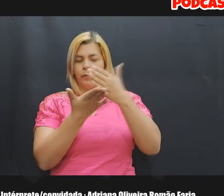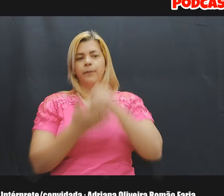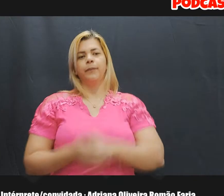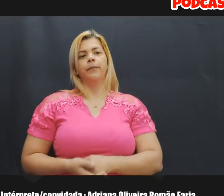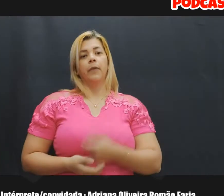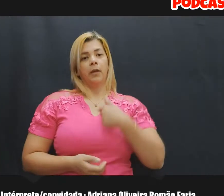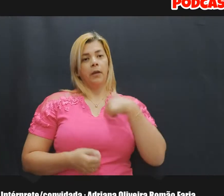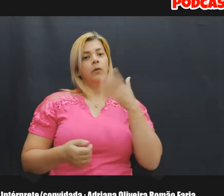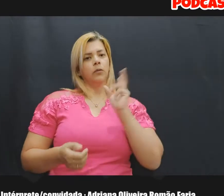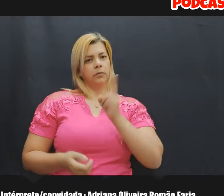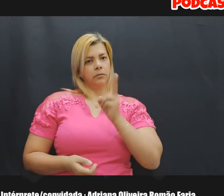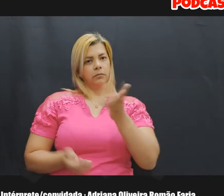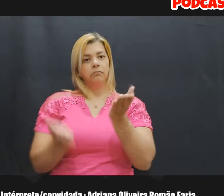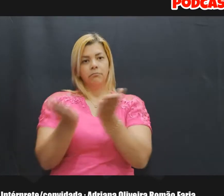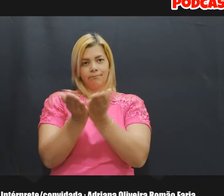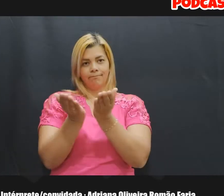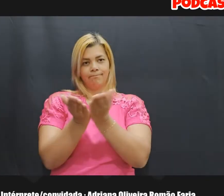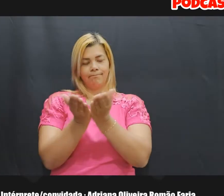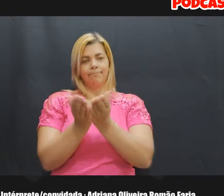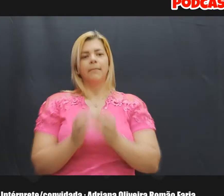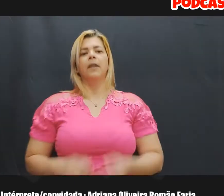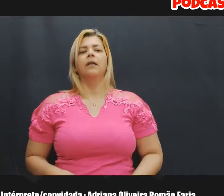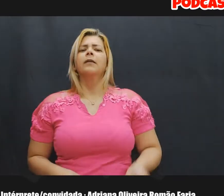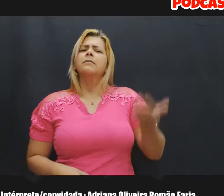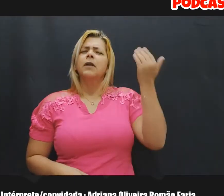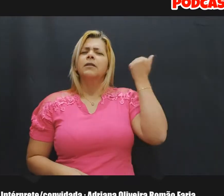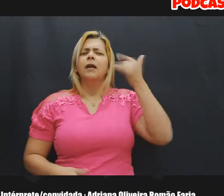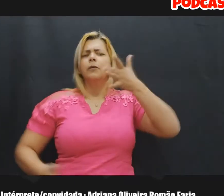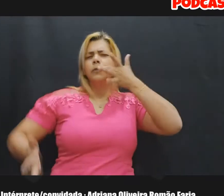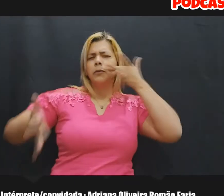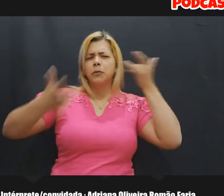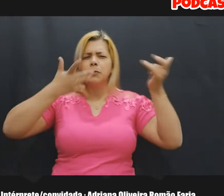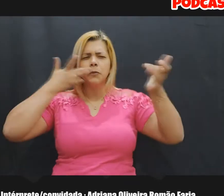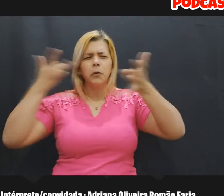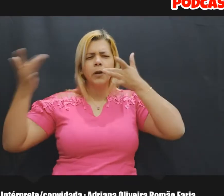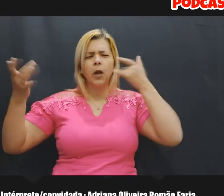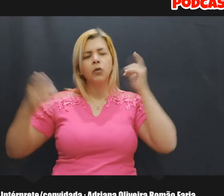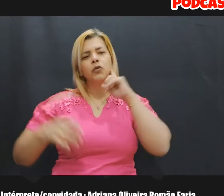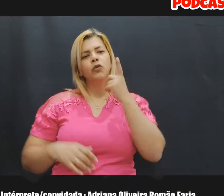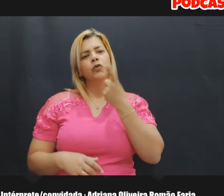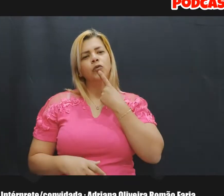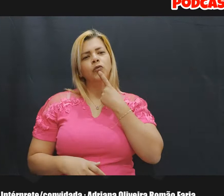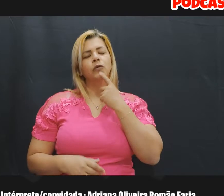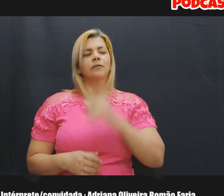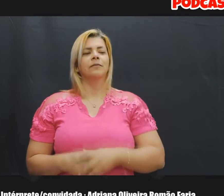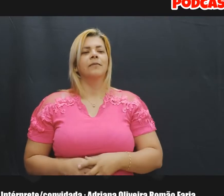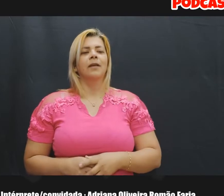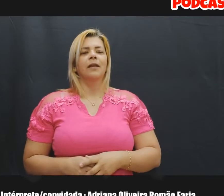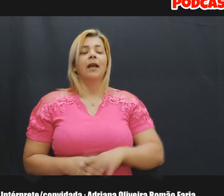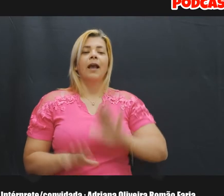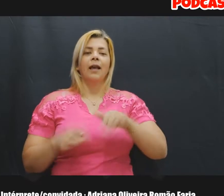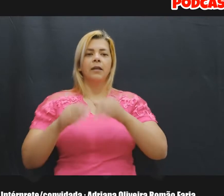fui evangélica e um dia foi um coral de surdos na minha igreja e eles